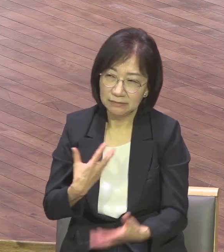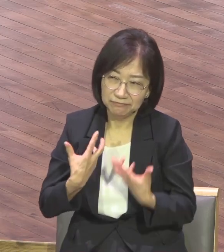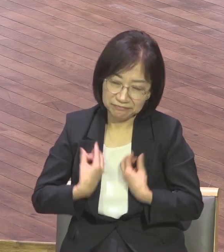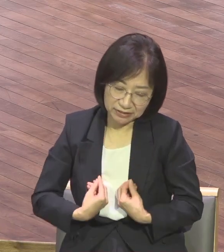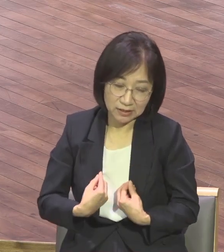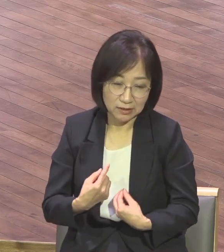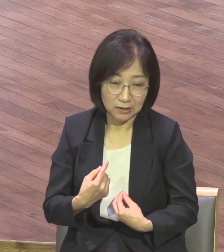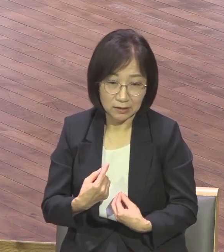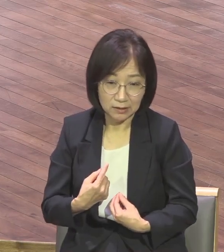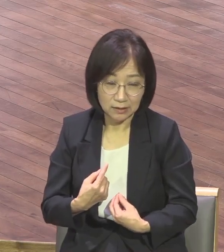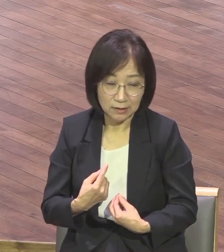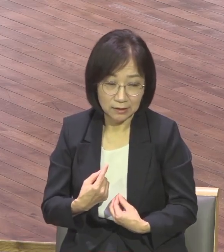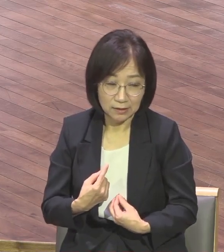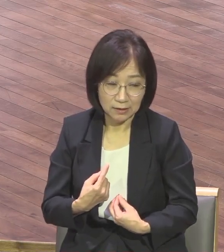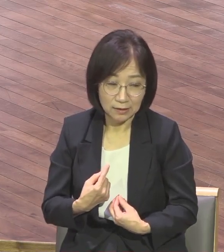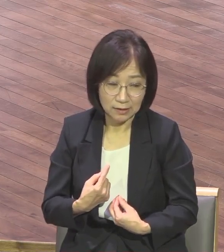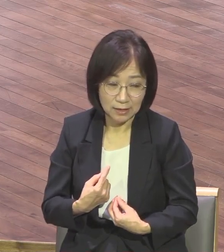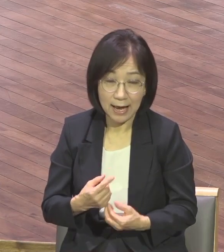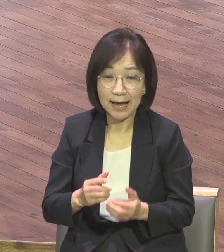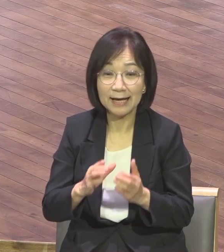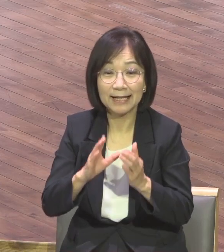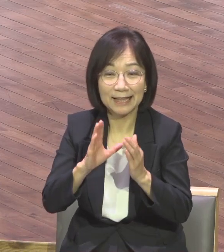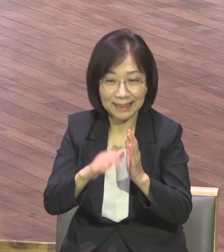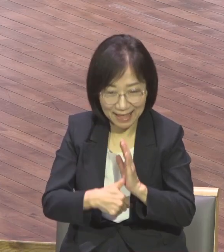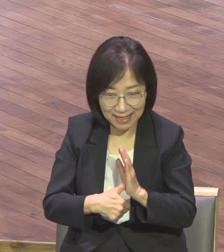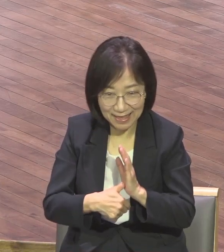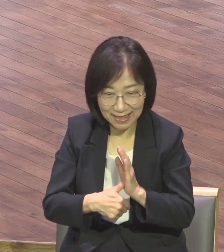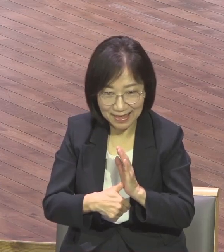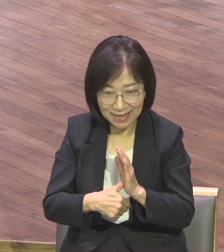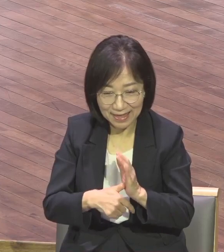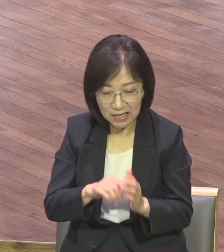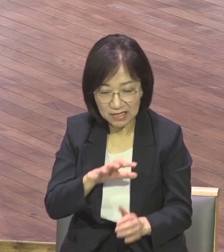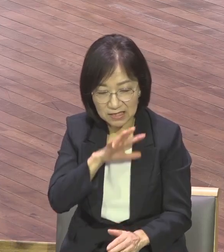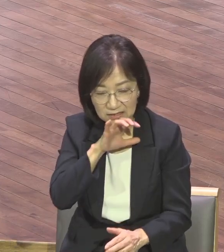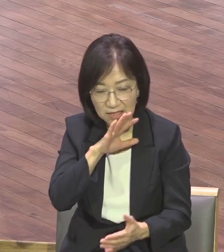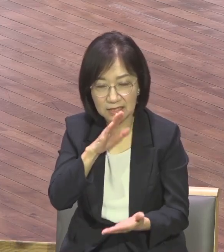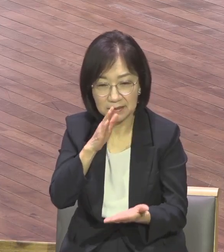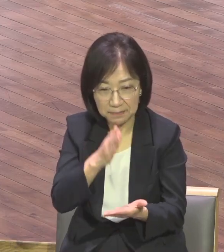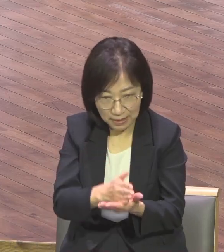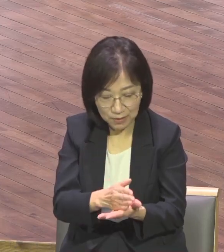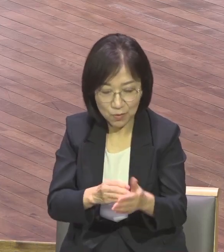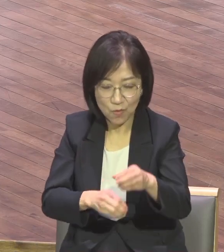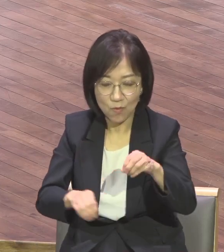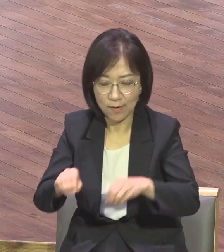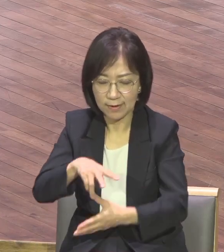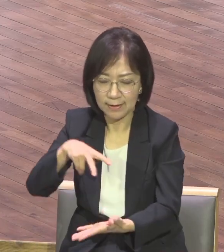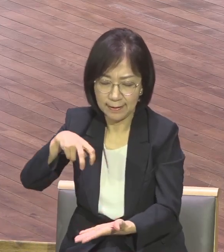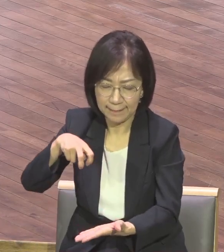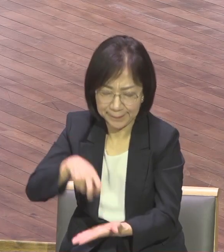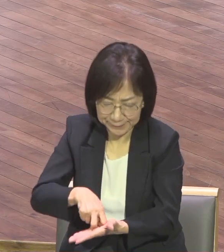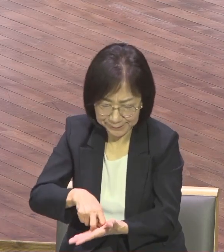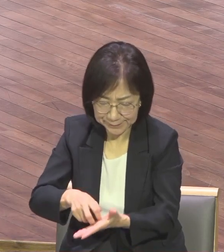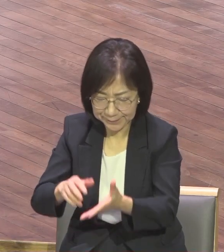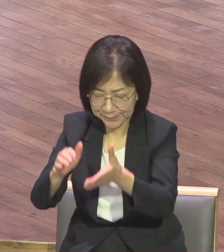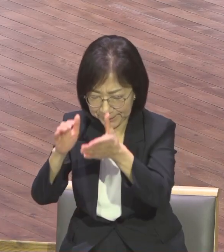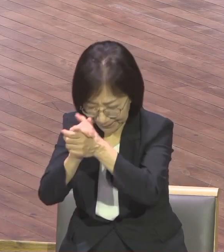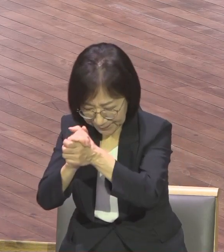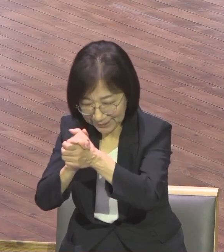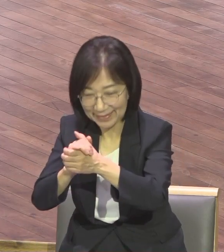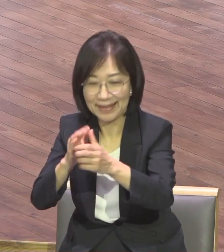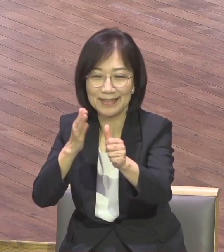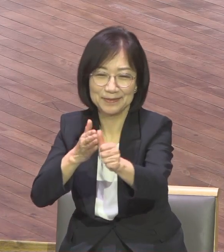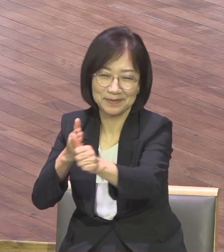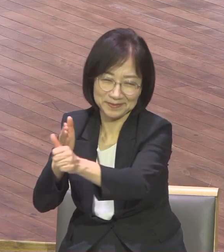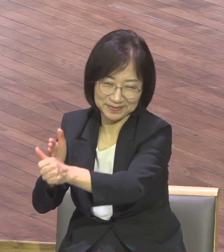만들었습니까? 그때가 이제 응답받을 기회예요. 이제 그때 하나 무릎 꿇을 기회입니다. 우리 교회는 개인